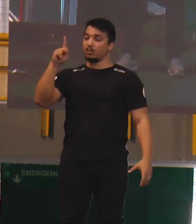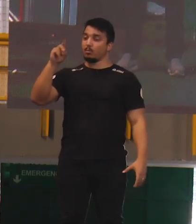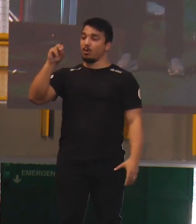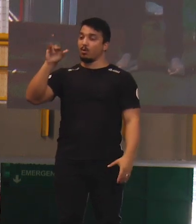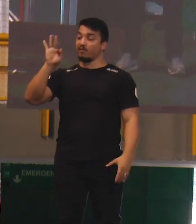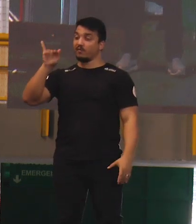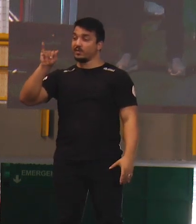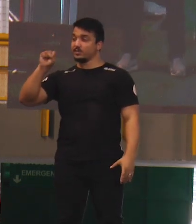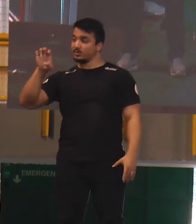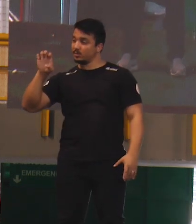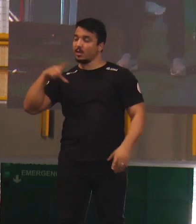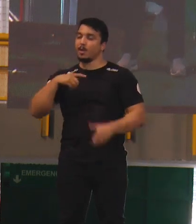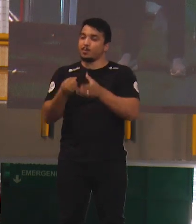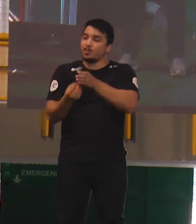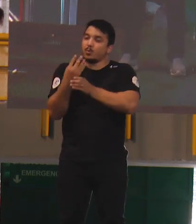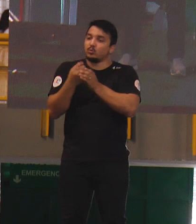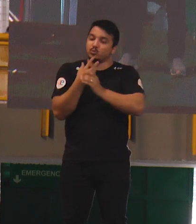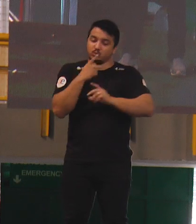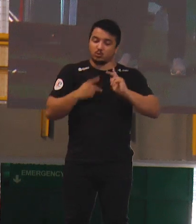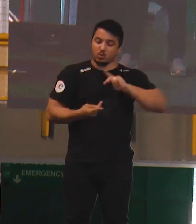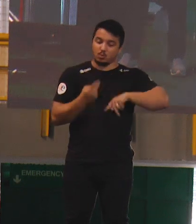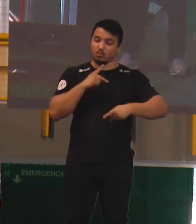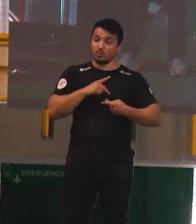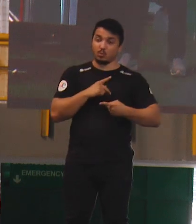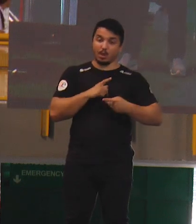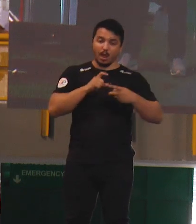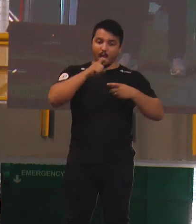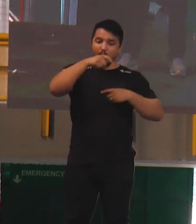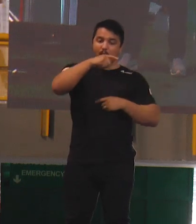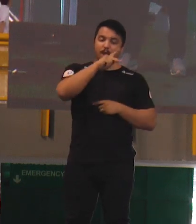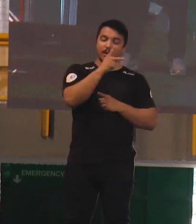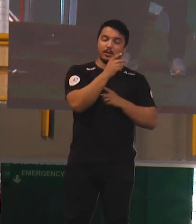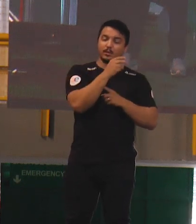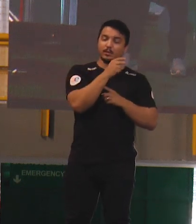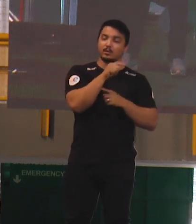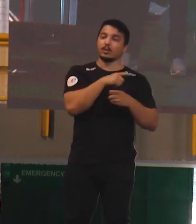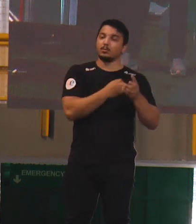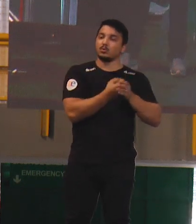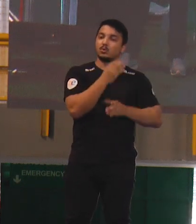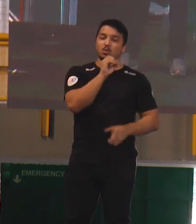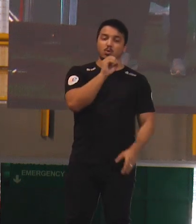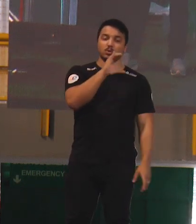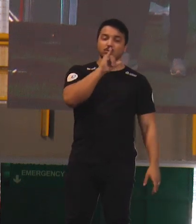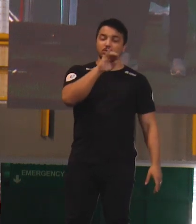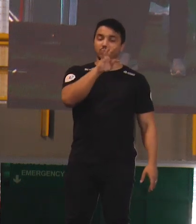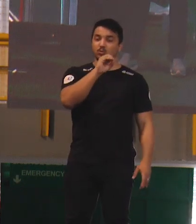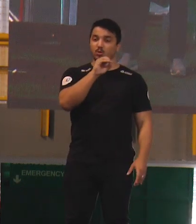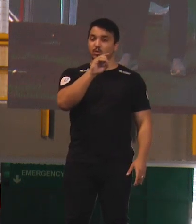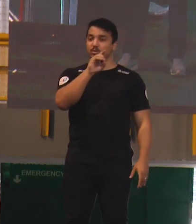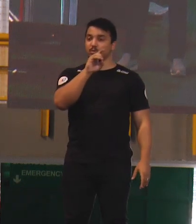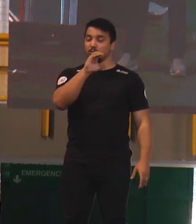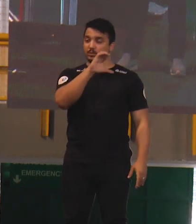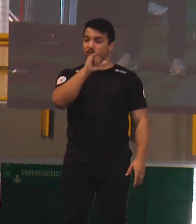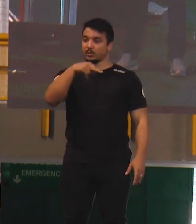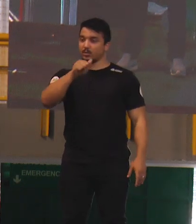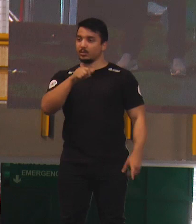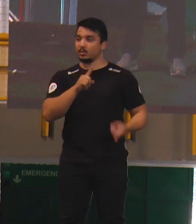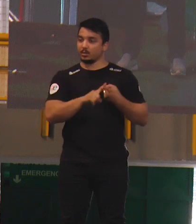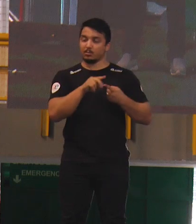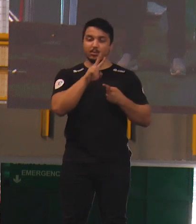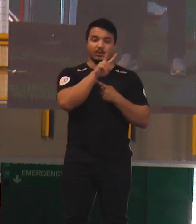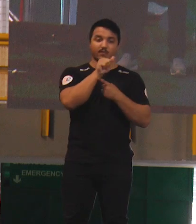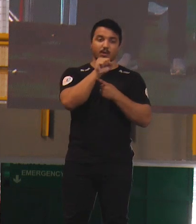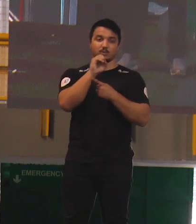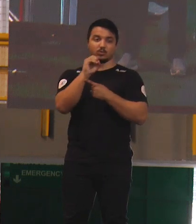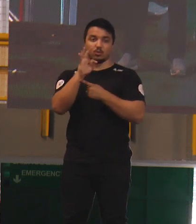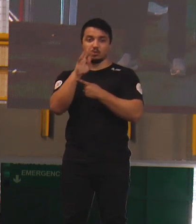O hipotálamo produz quem? Ocitocina e produz também quem? Vai produzir a